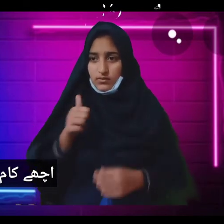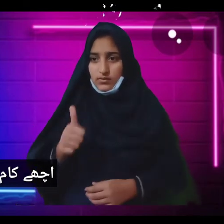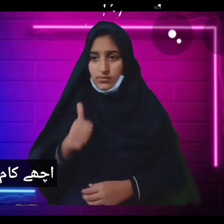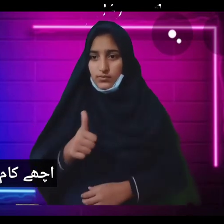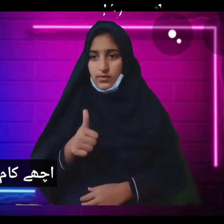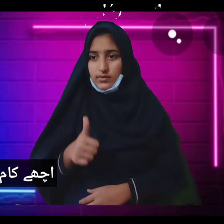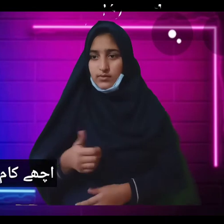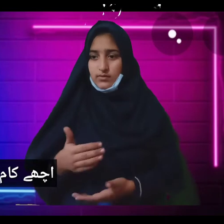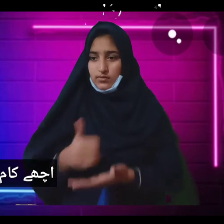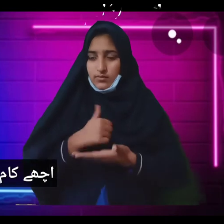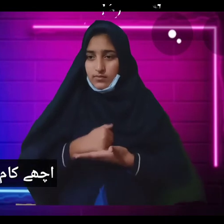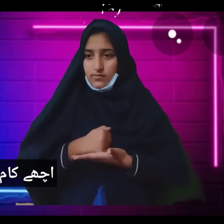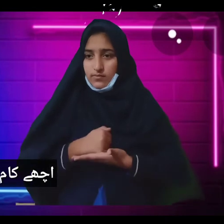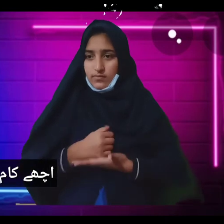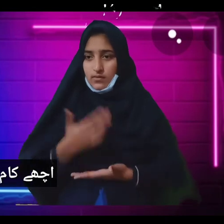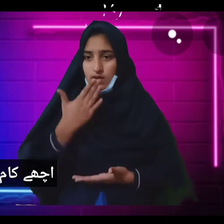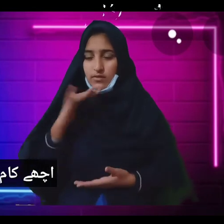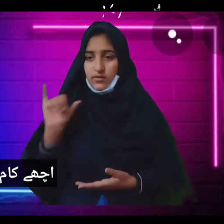स्वाब मिलता है।